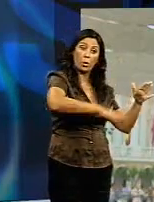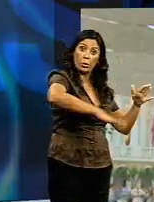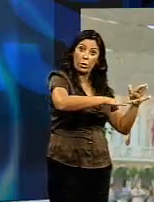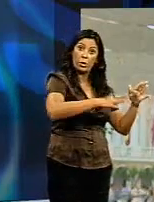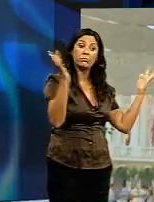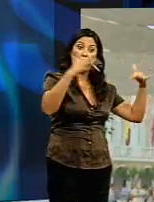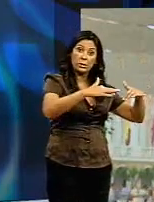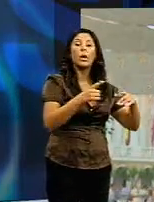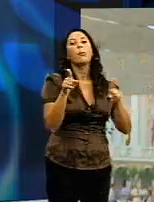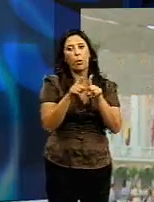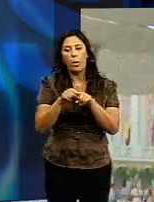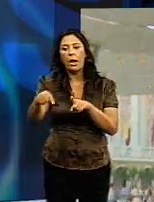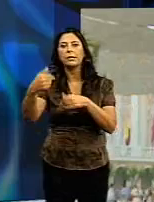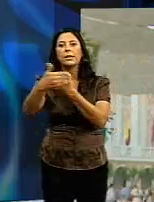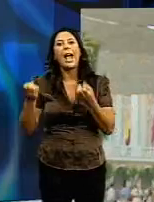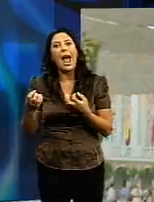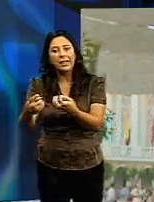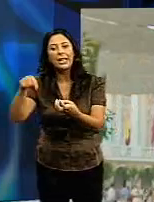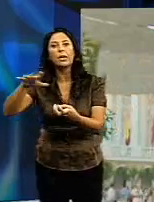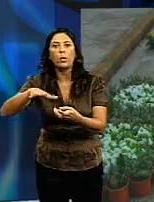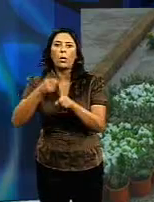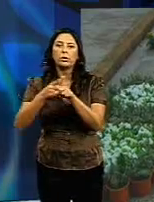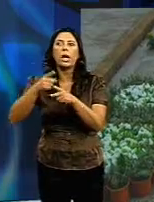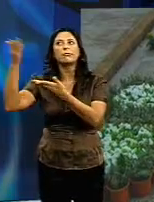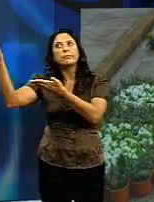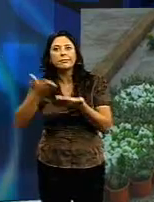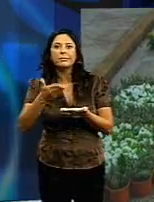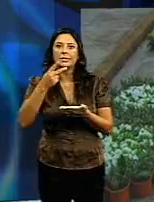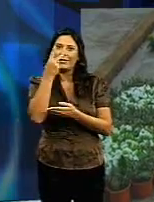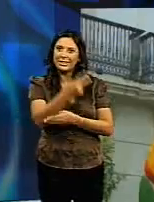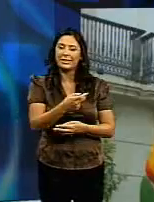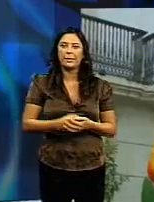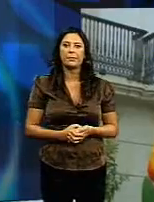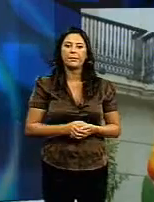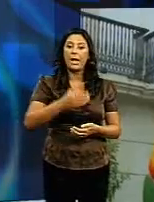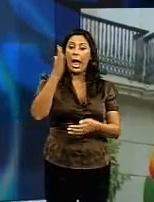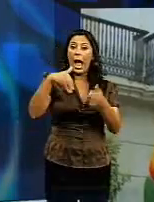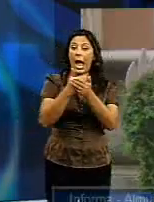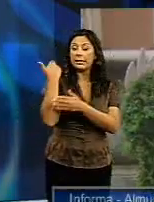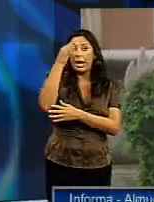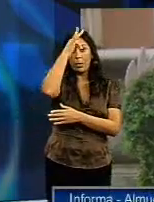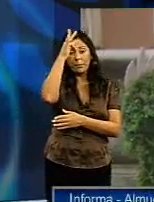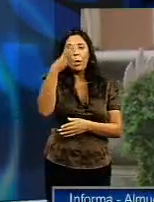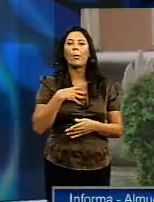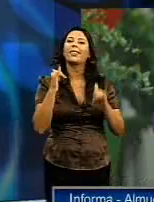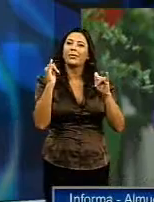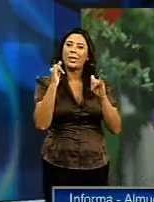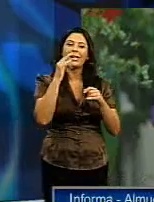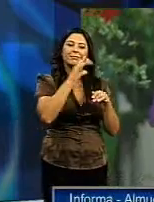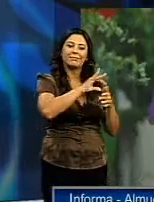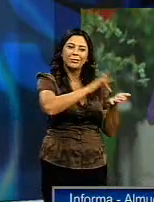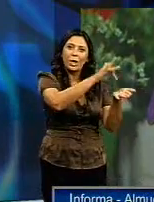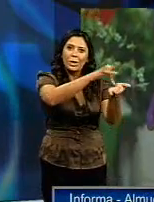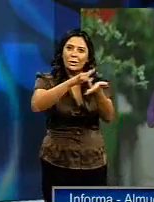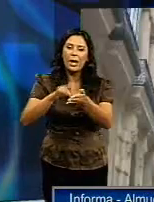el jardín, donde se recibía a los visitantes. Hasta el domingo se pudo disfrutar de un magnífico itinerario diseñado para contemplar